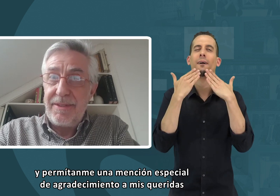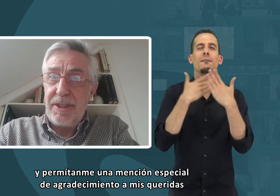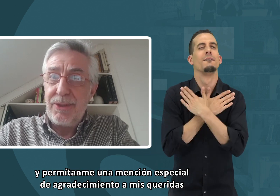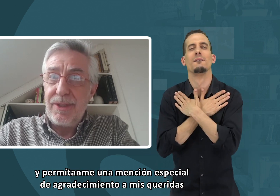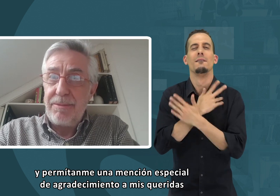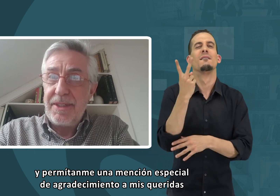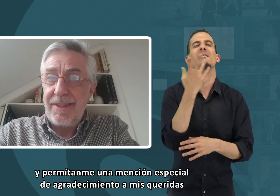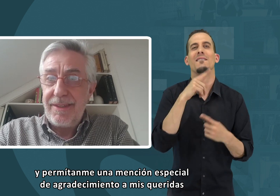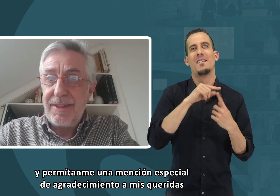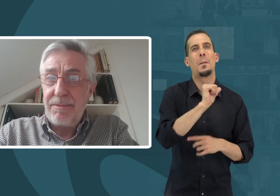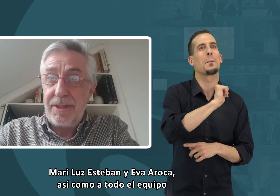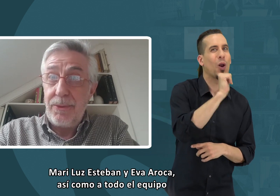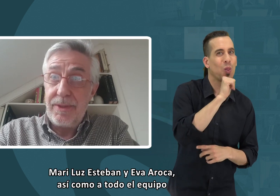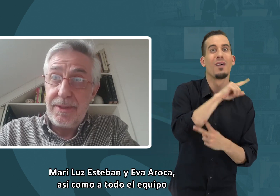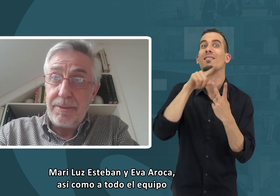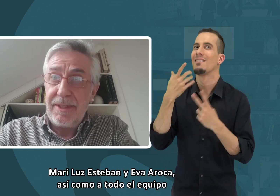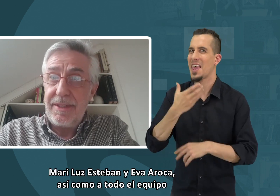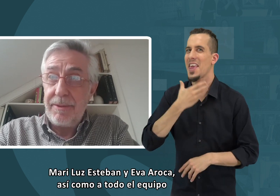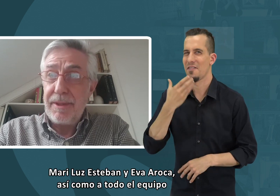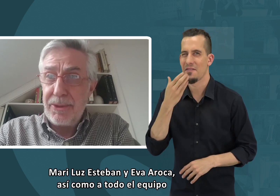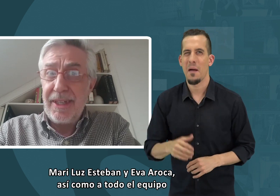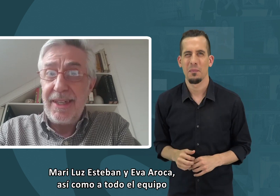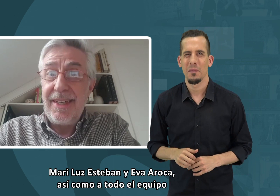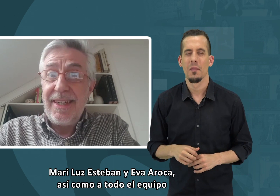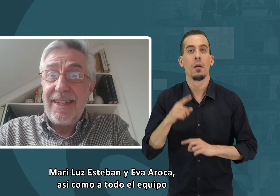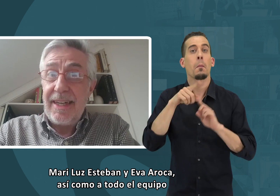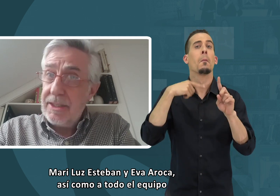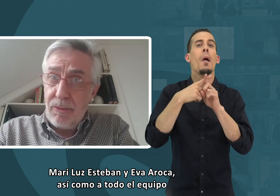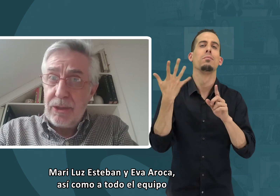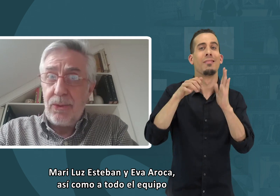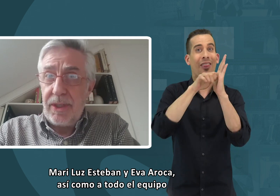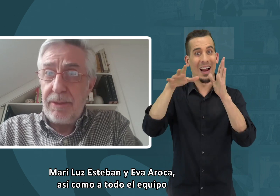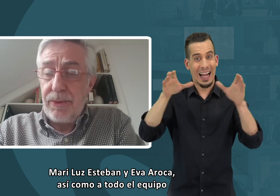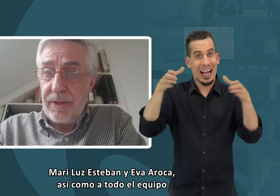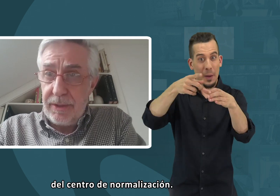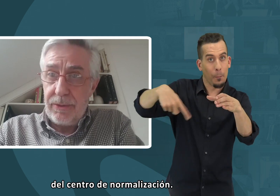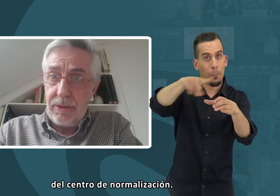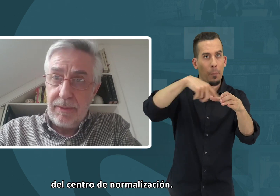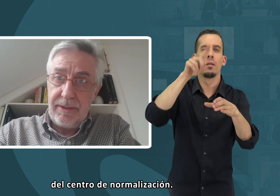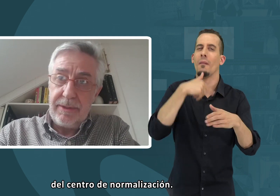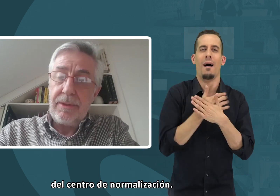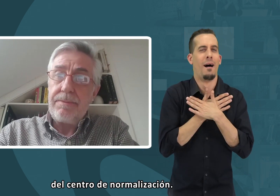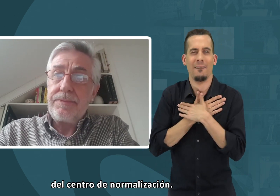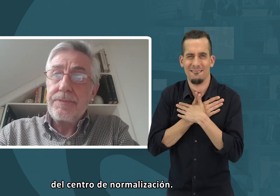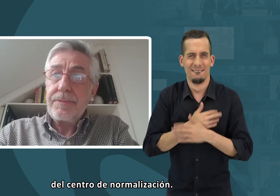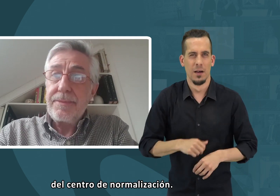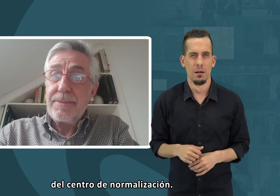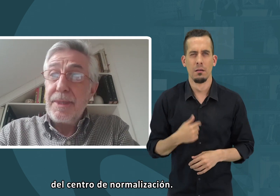de agradecimiento a mis queridas Mariluz Esteban y Eva Roca, así como a todo el equipo del Centro de